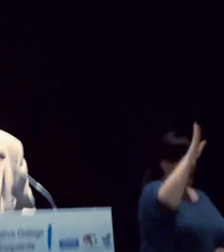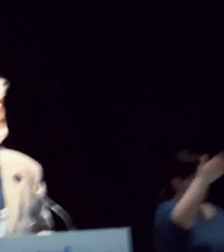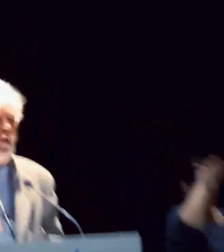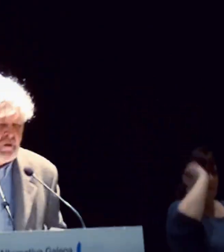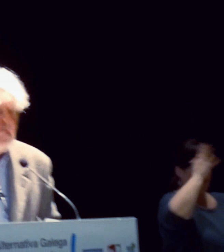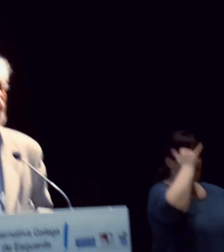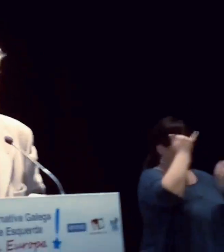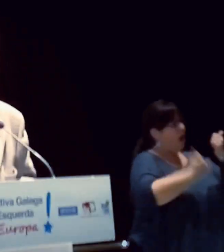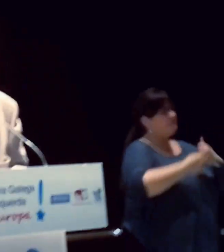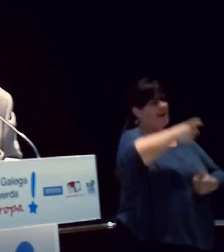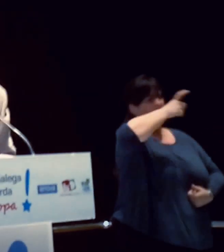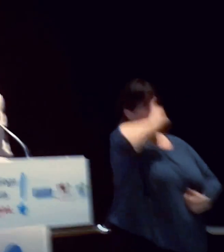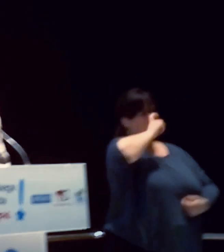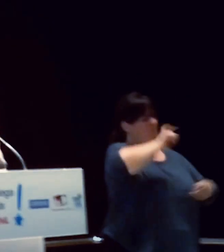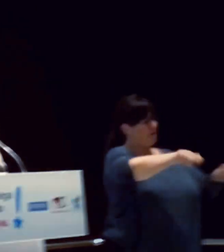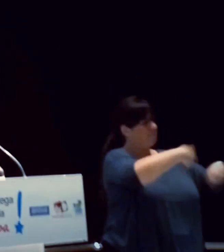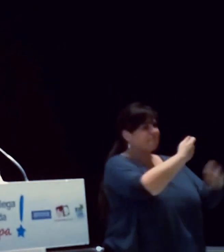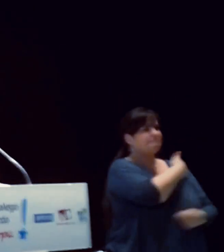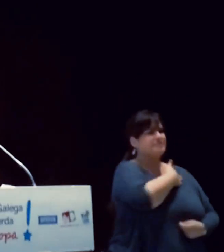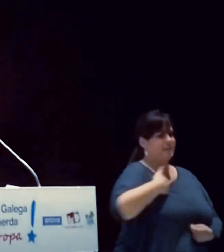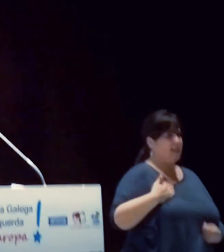todos nós.